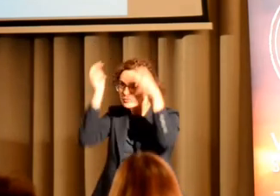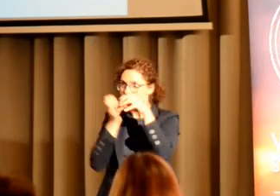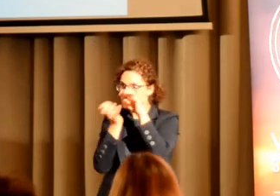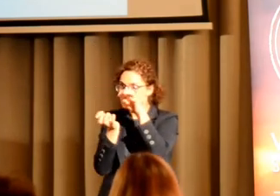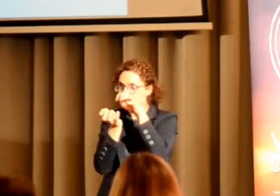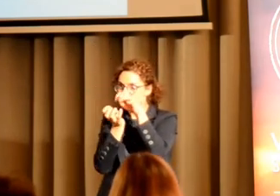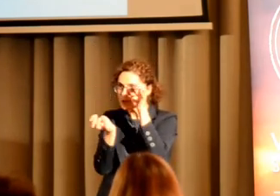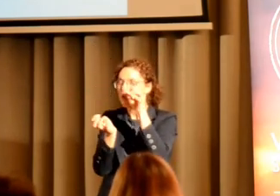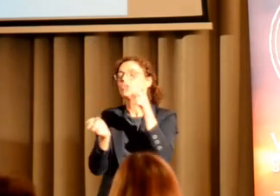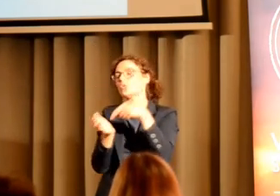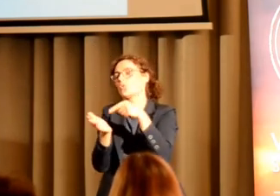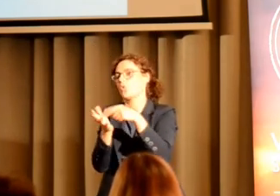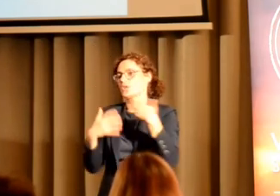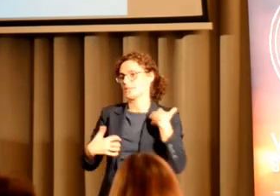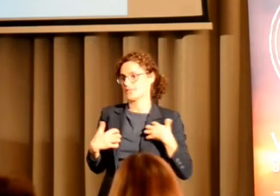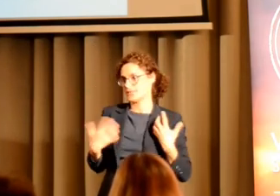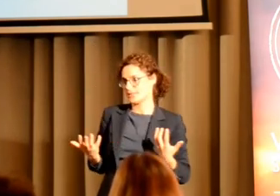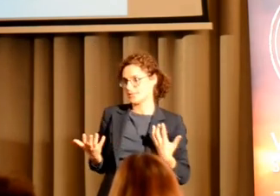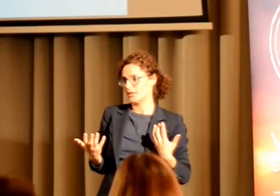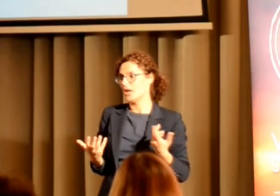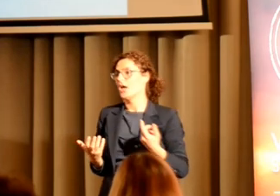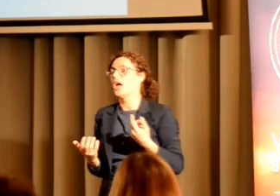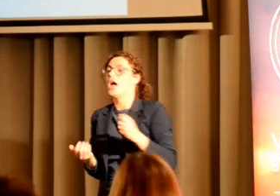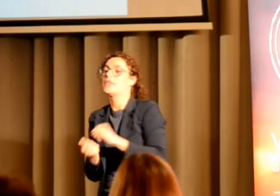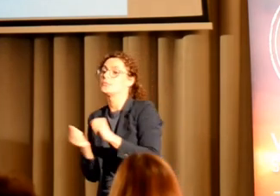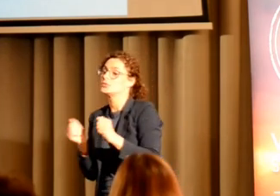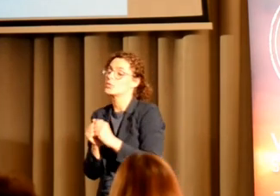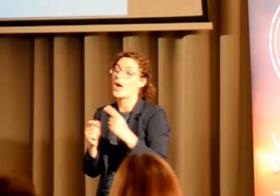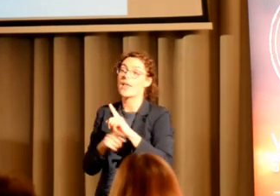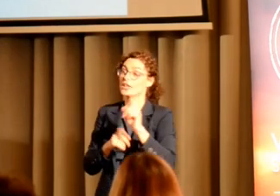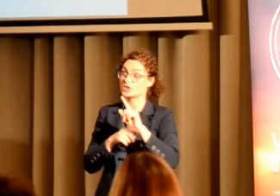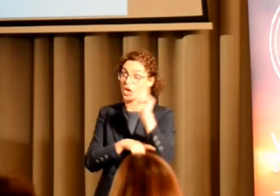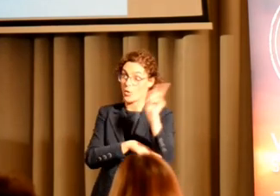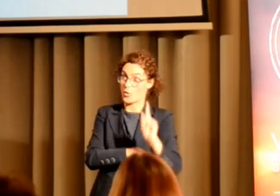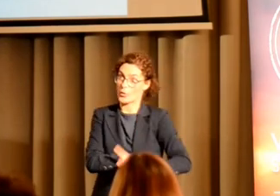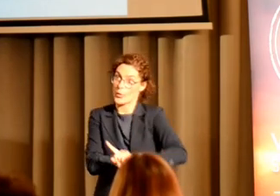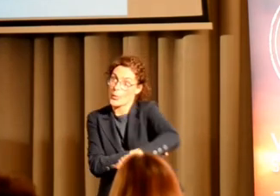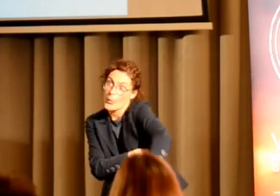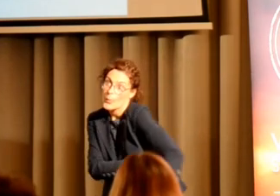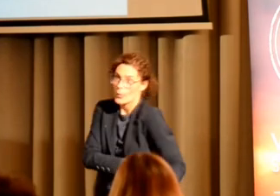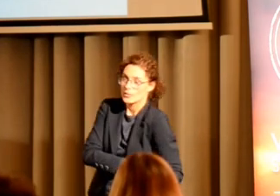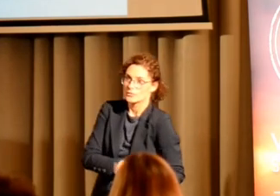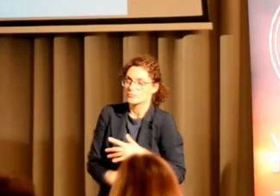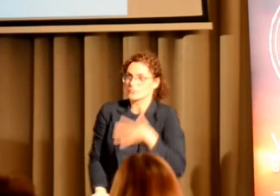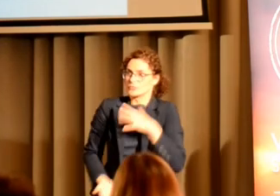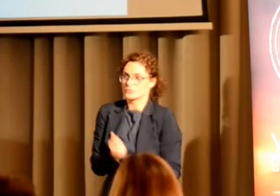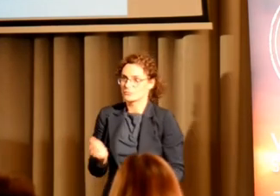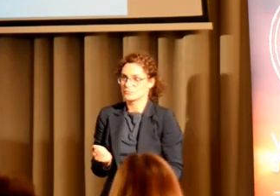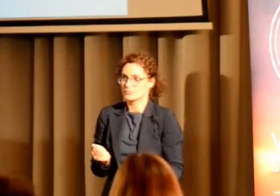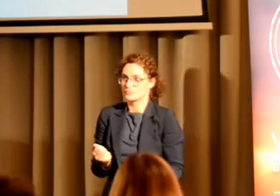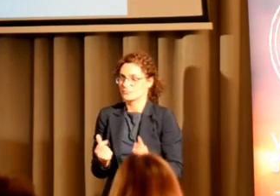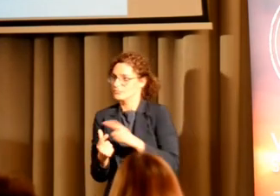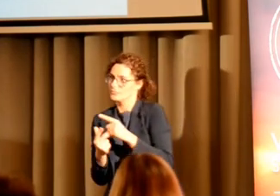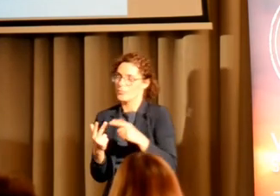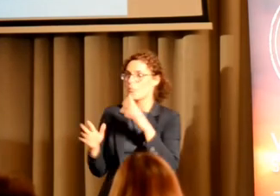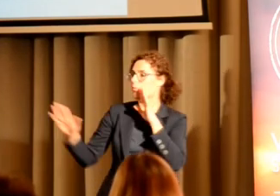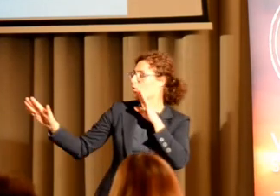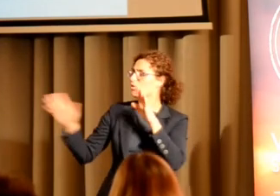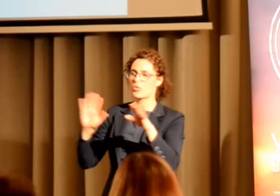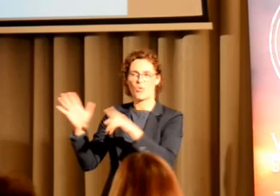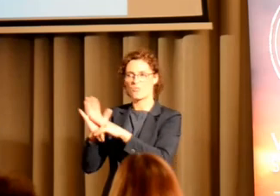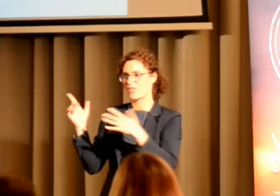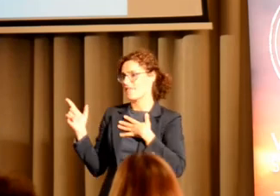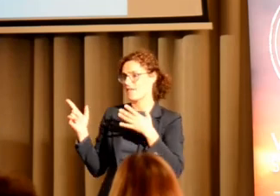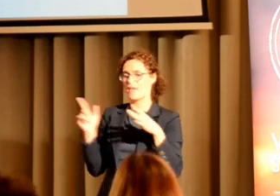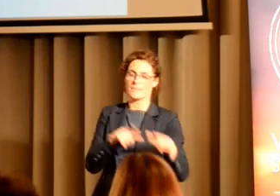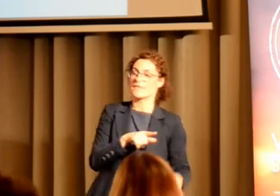zęby, no to jest wkurzony, tak? Jeżeli ma ogon skulony pod ciało, to wiadomo, że jest przestraszony. I tutaj podobnie to wygląda